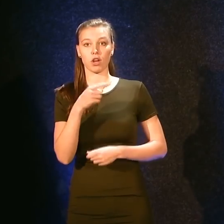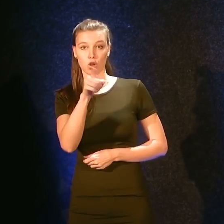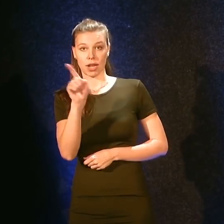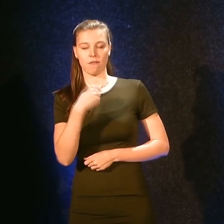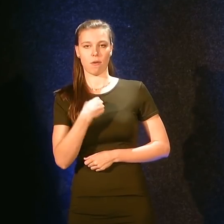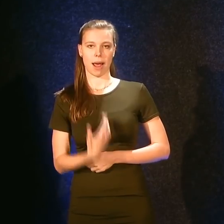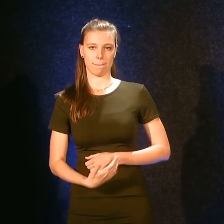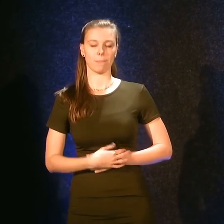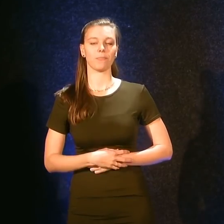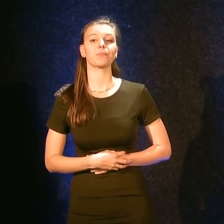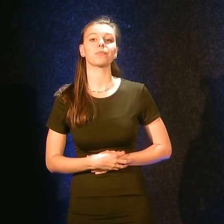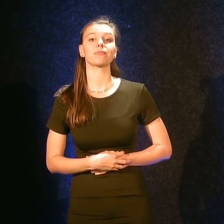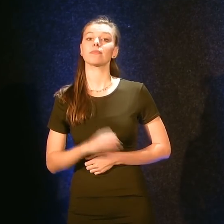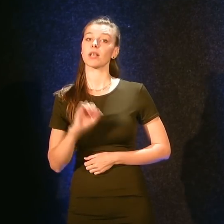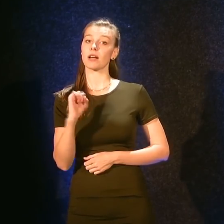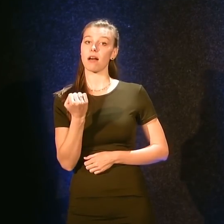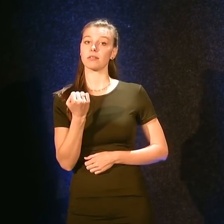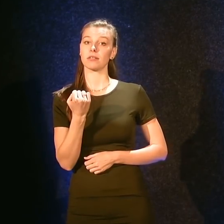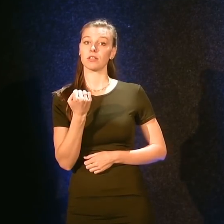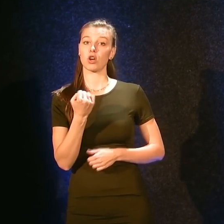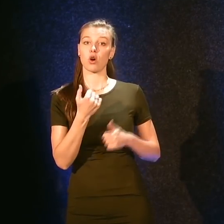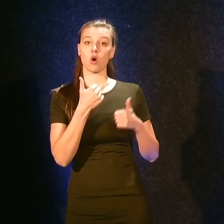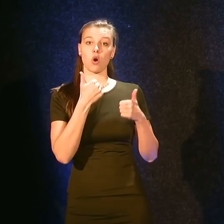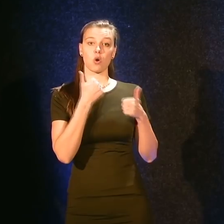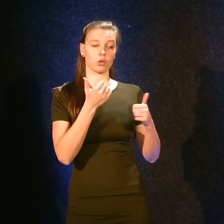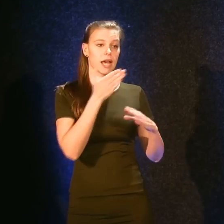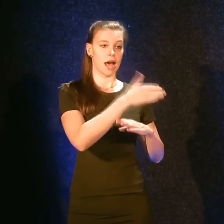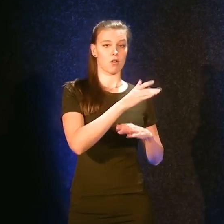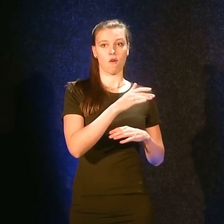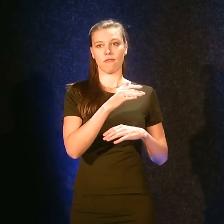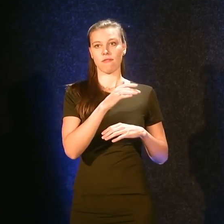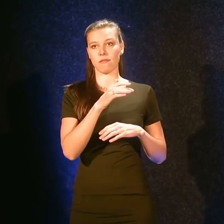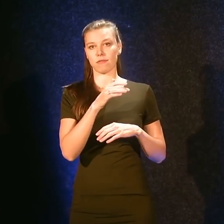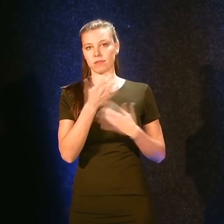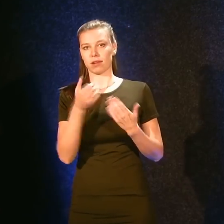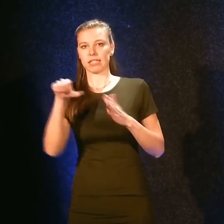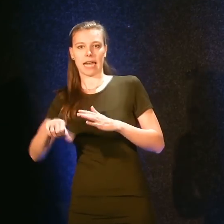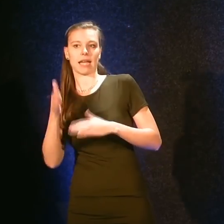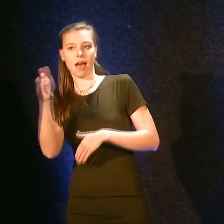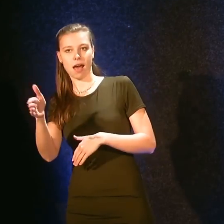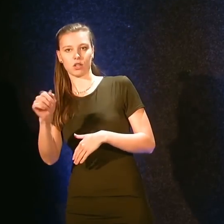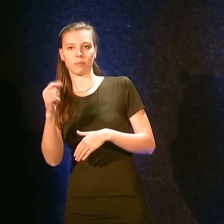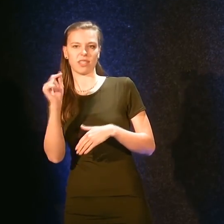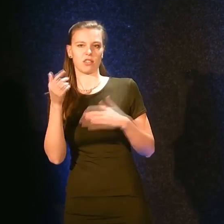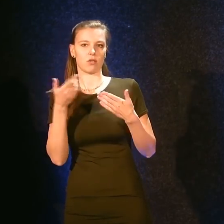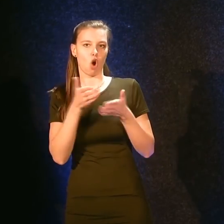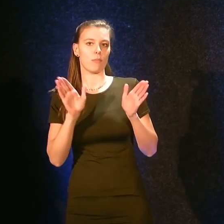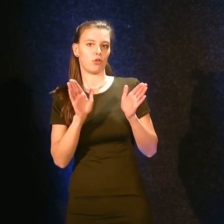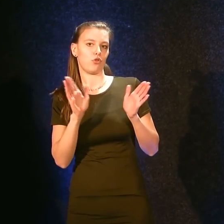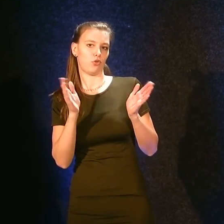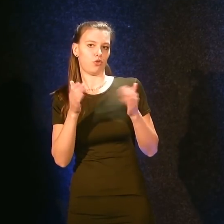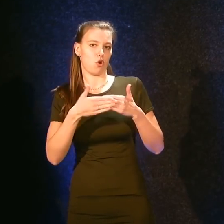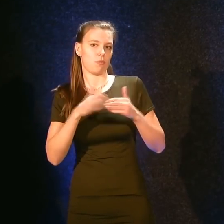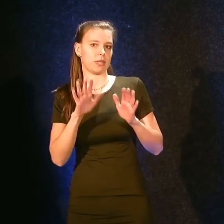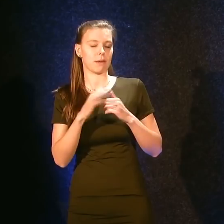Het kan je voor of tegen de wind gaan. En dat is natuurlijk een open deur. Maar het is wel belangrijk om te beseffen voor jou en voor